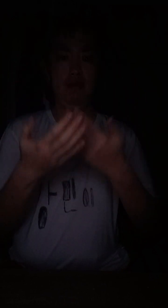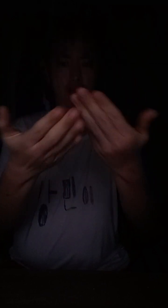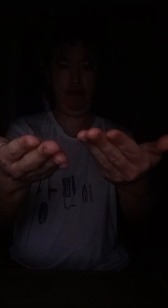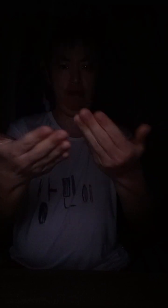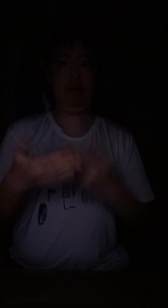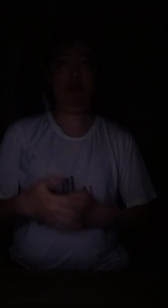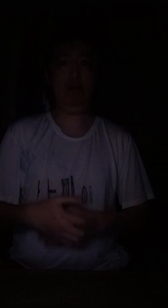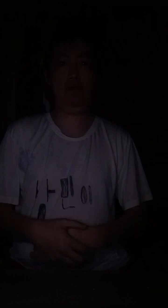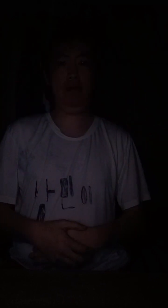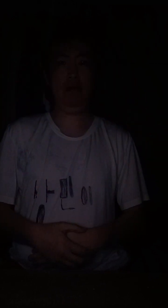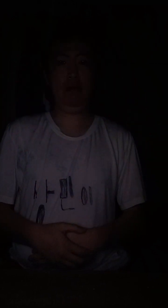보도합니다.